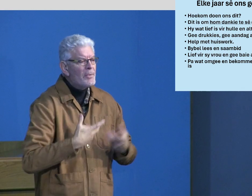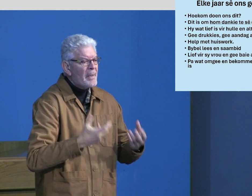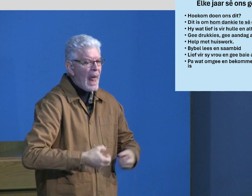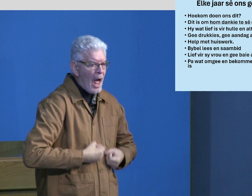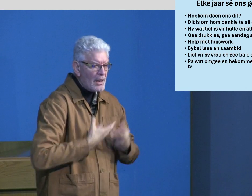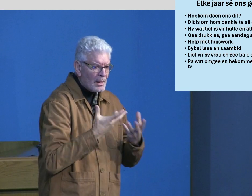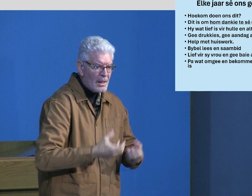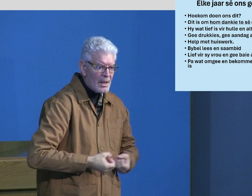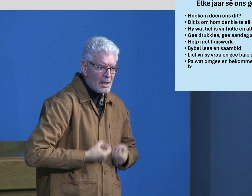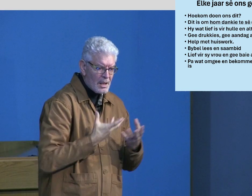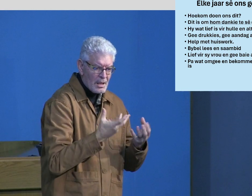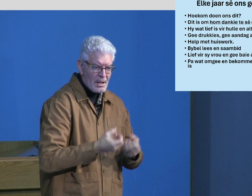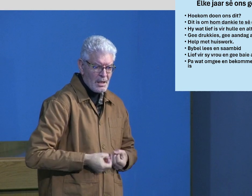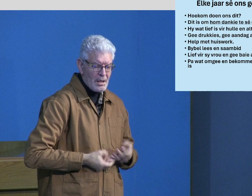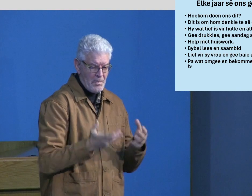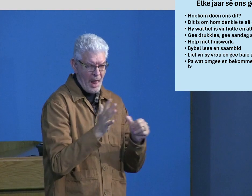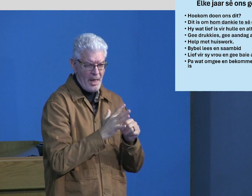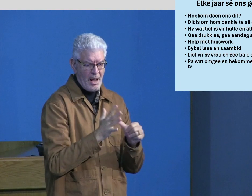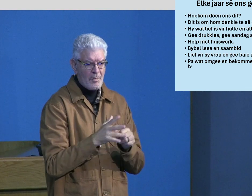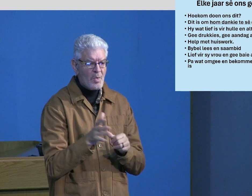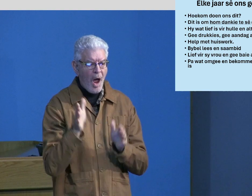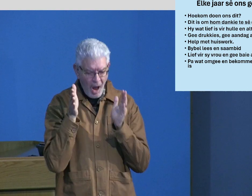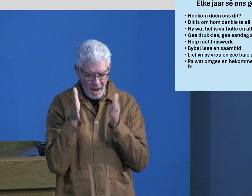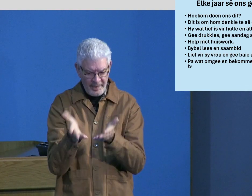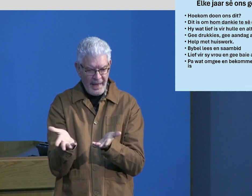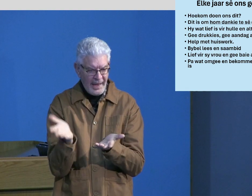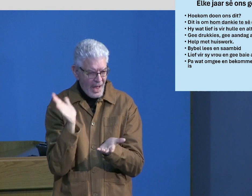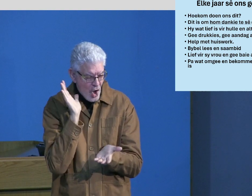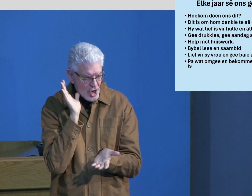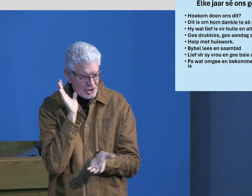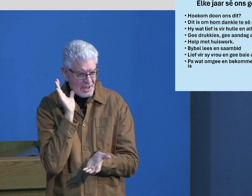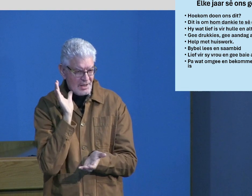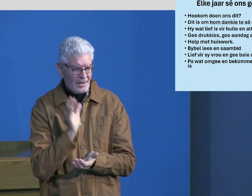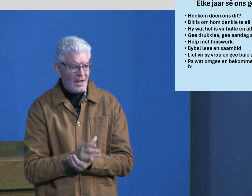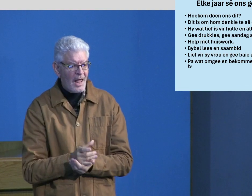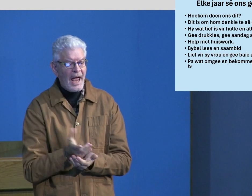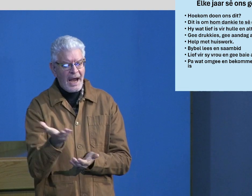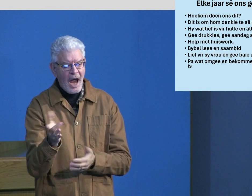Nee, laat die kind uitpraat. Dit is belangrik, gee aandag aan die kind en luister.